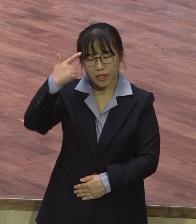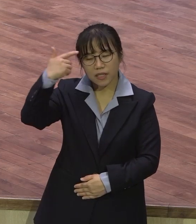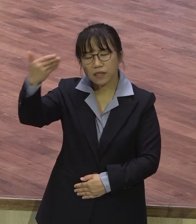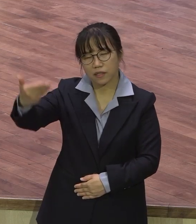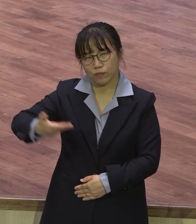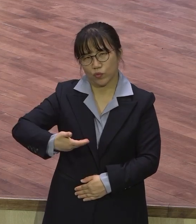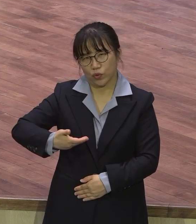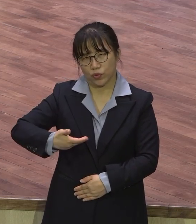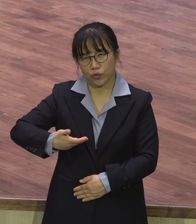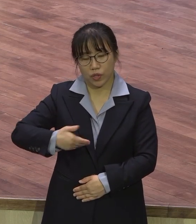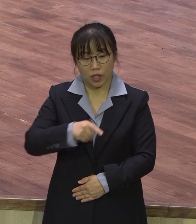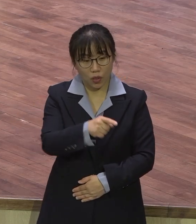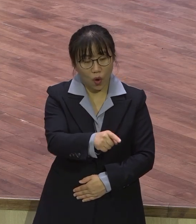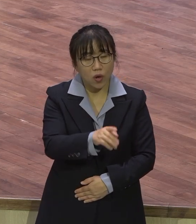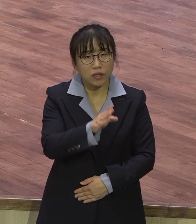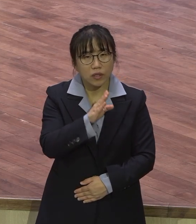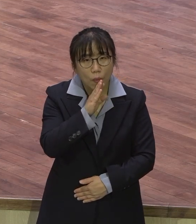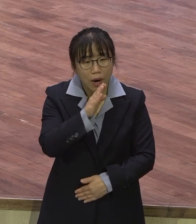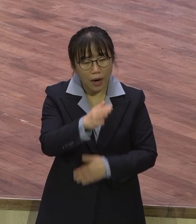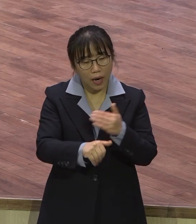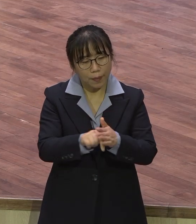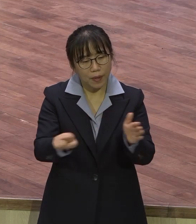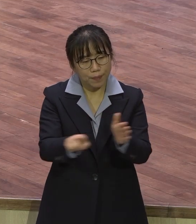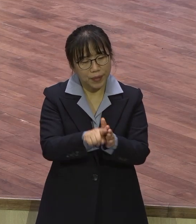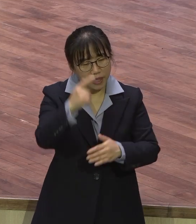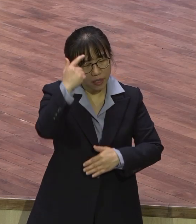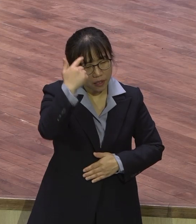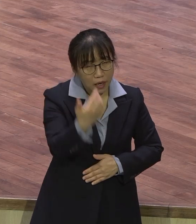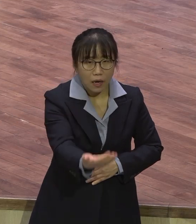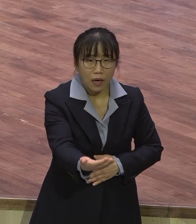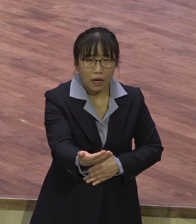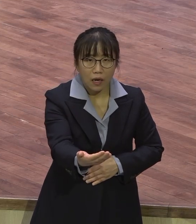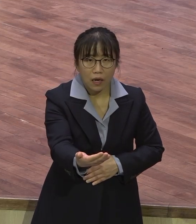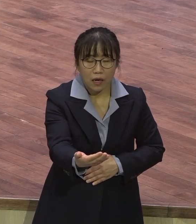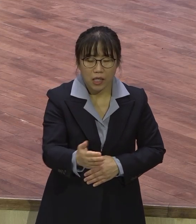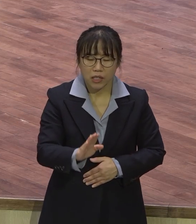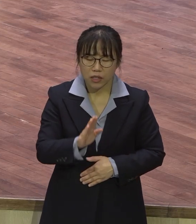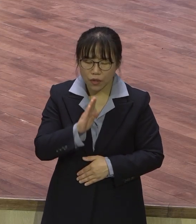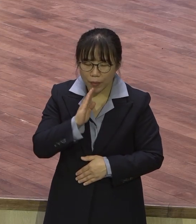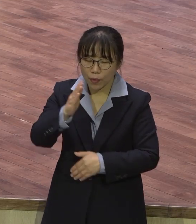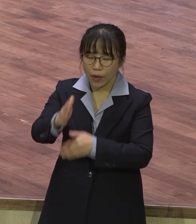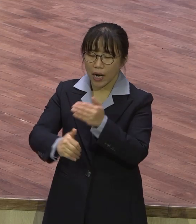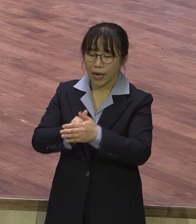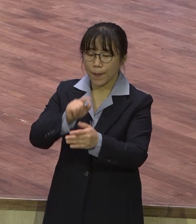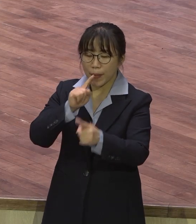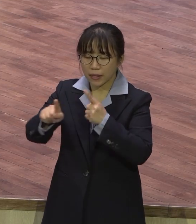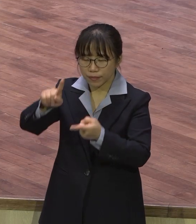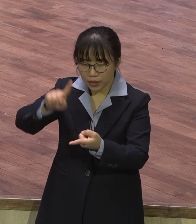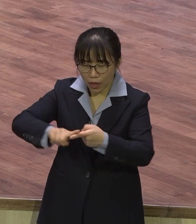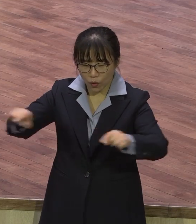너 하나님을 진짜 믿냐 믿는다고 말을 하는데 하나님의 말씀을 믿고 있냐